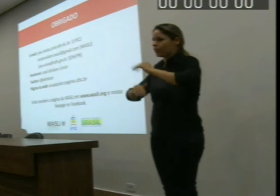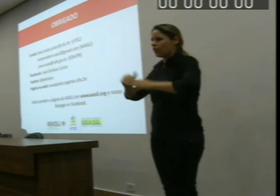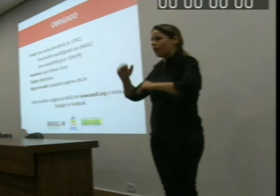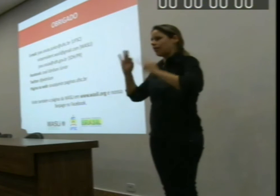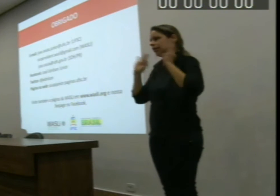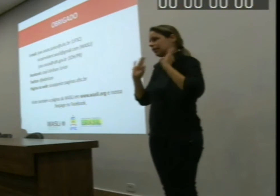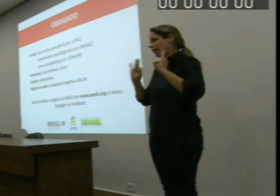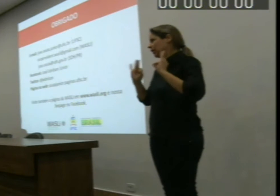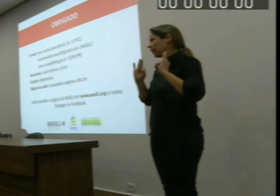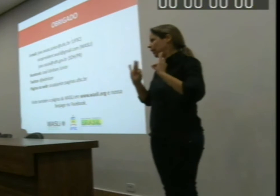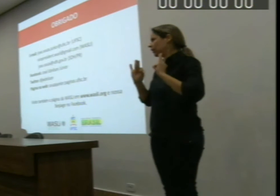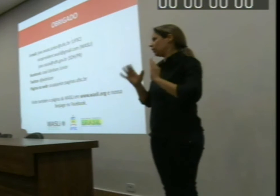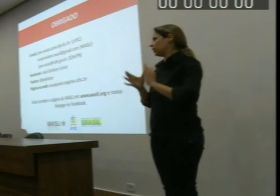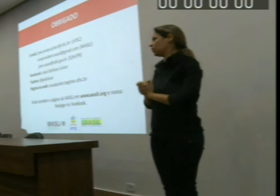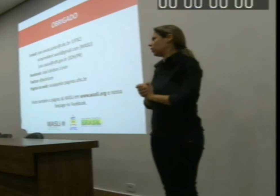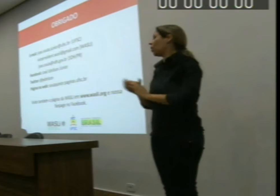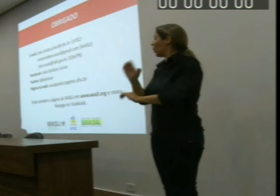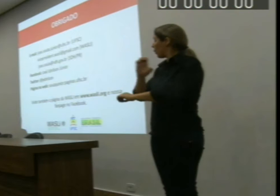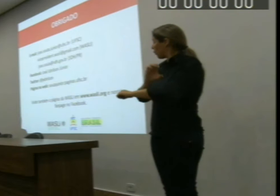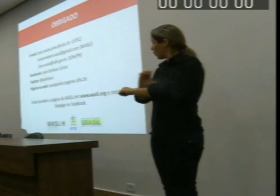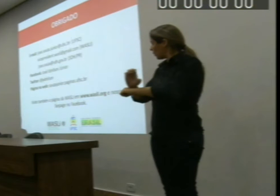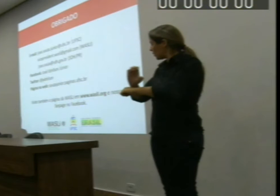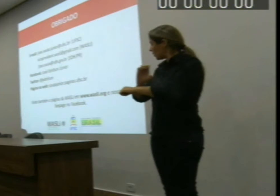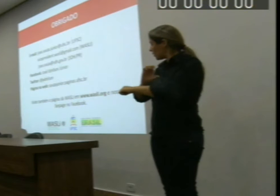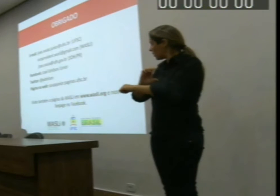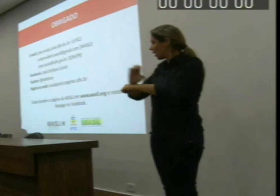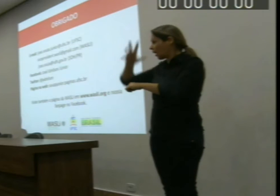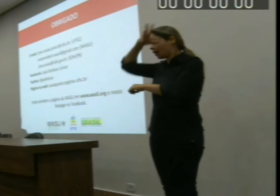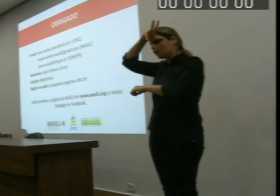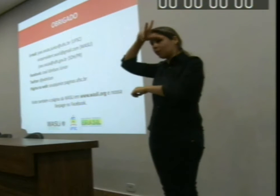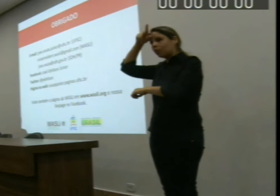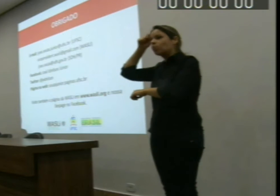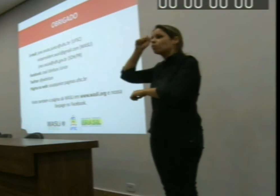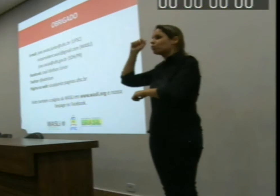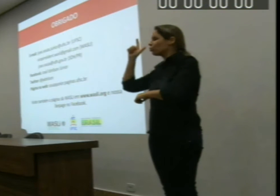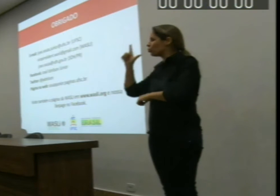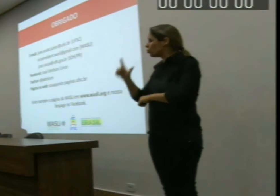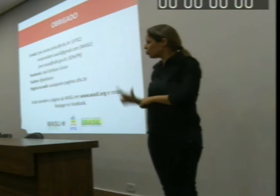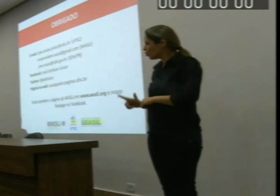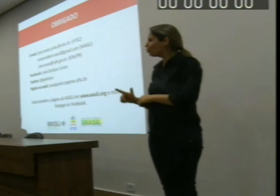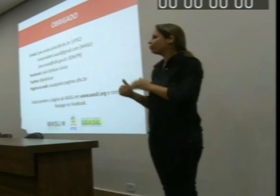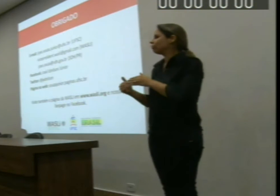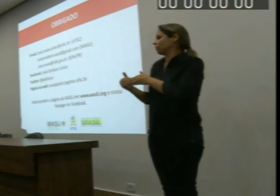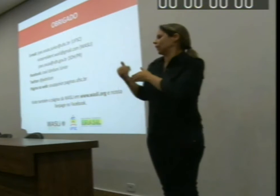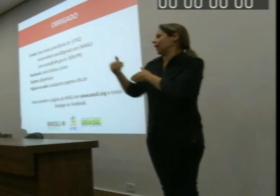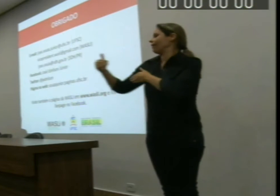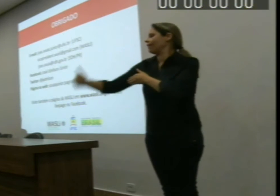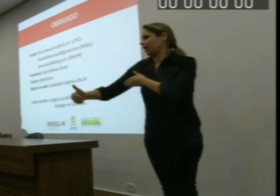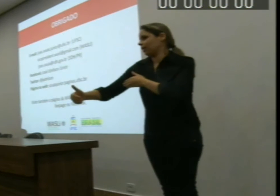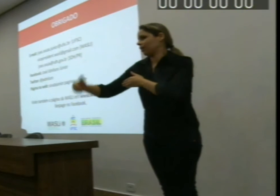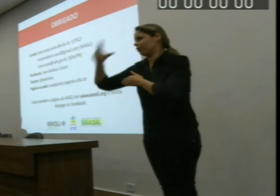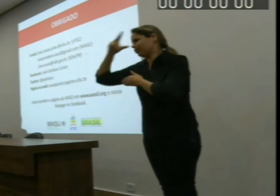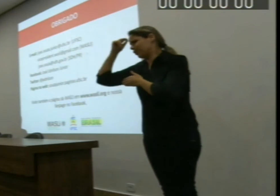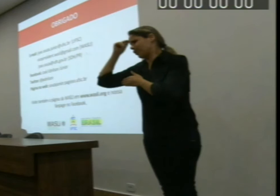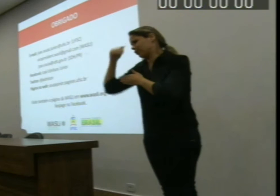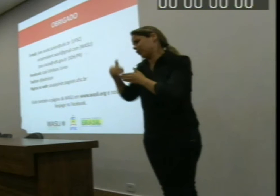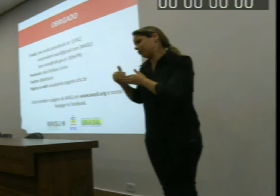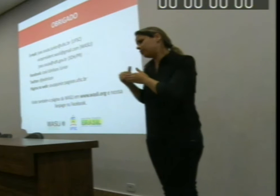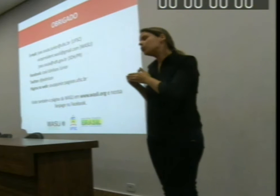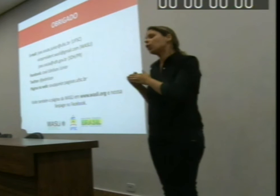e o o Estado está ambos os município o município ainda está